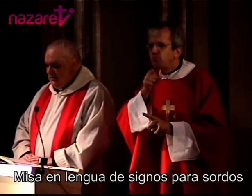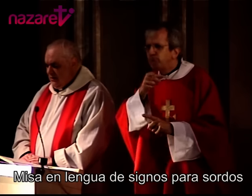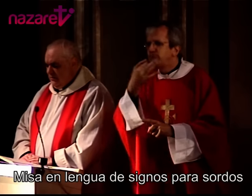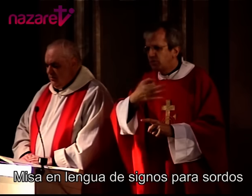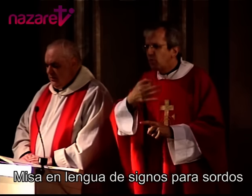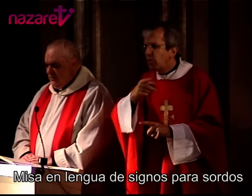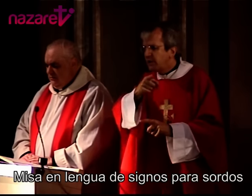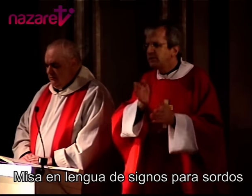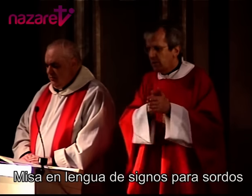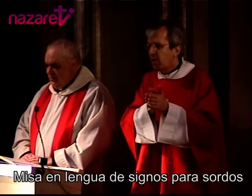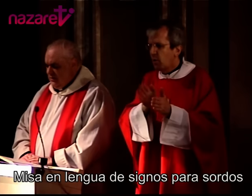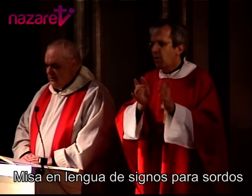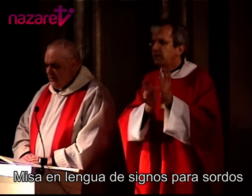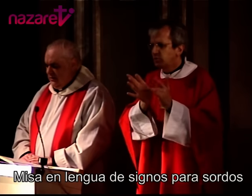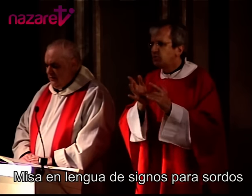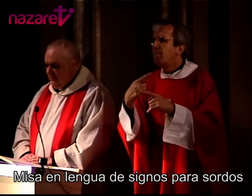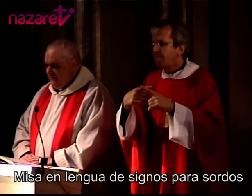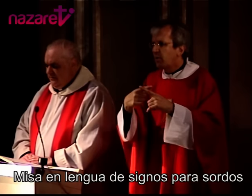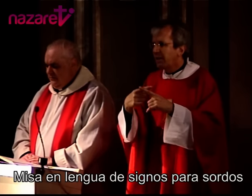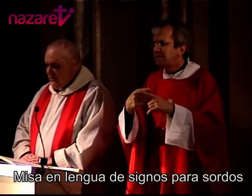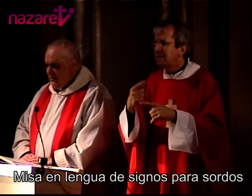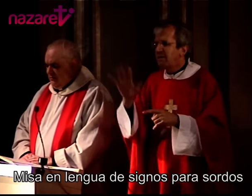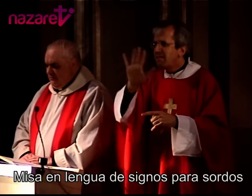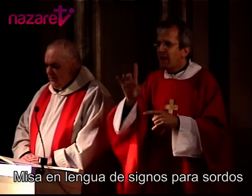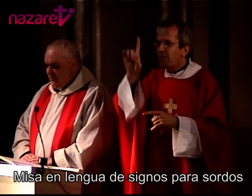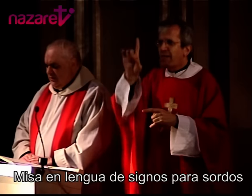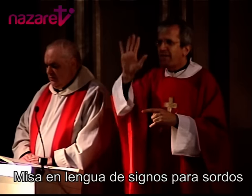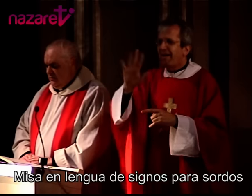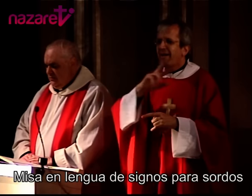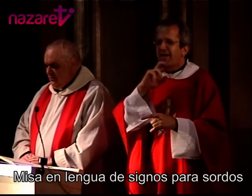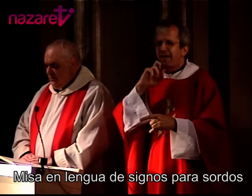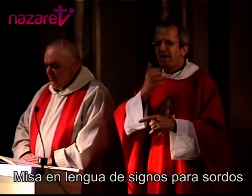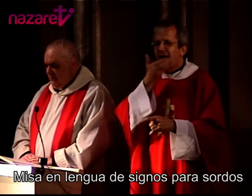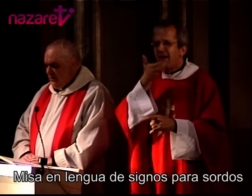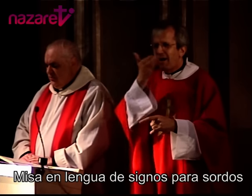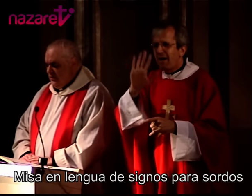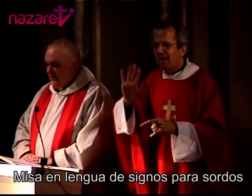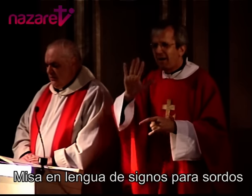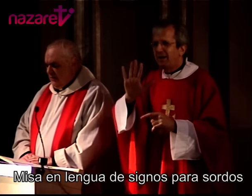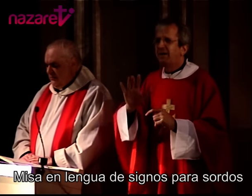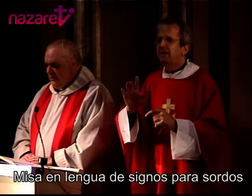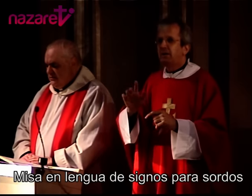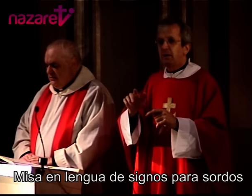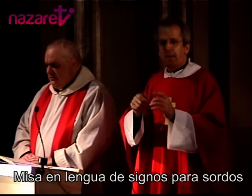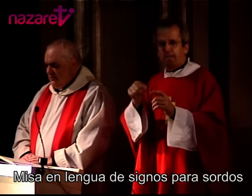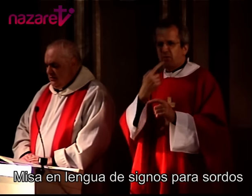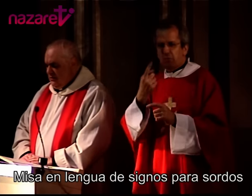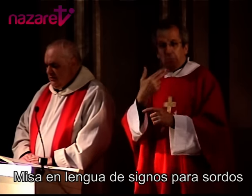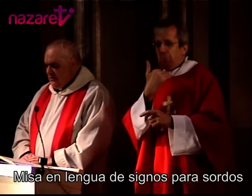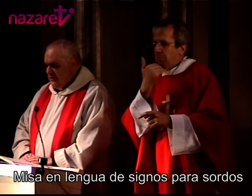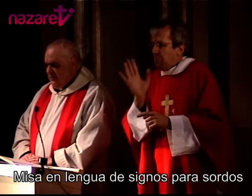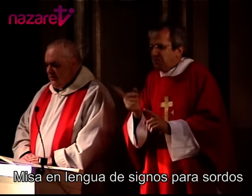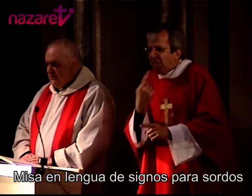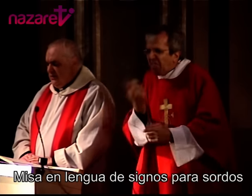también estaba con él, porque es Galileo». Pedro dijo: «Hombre, no sé de qué me hablas».